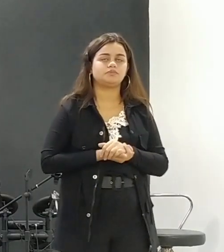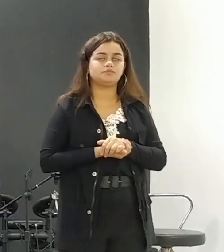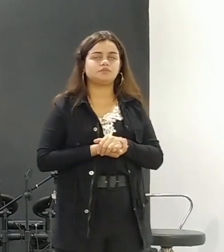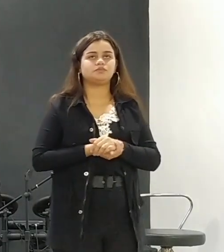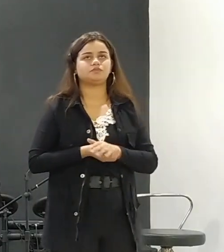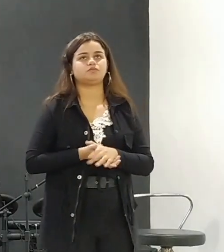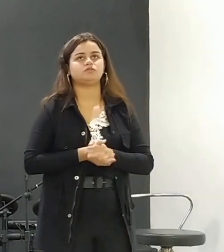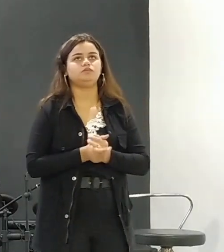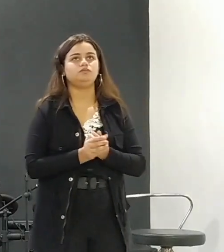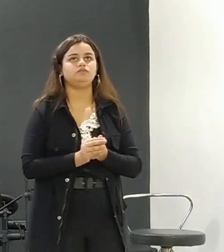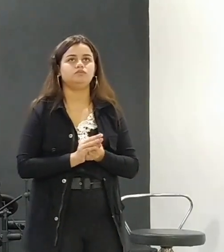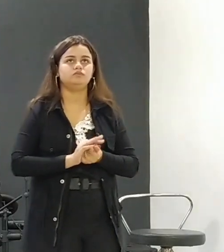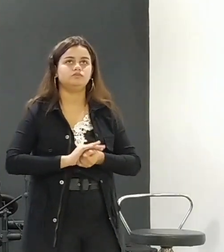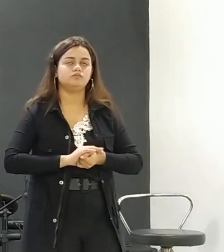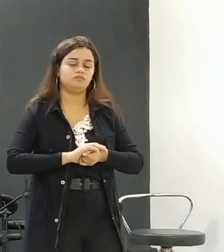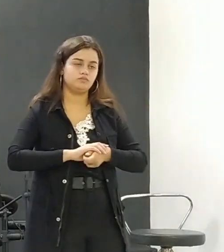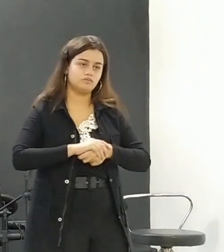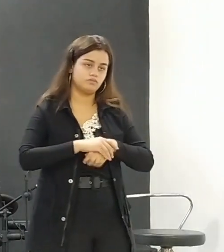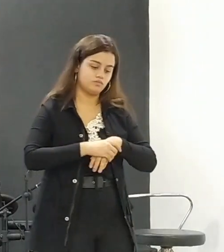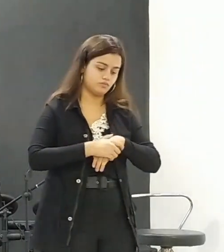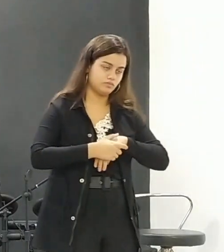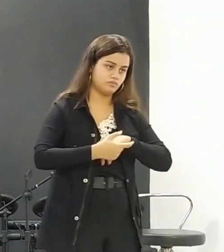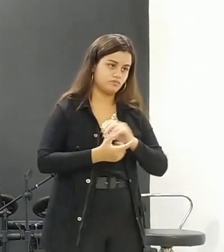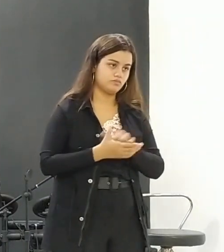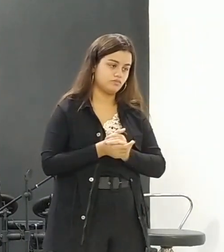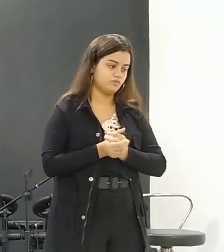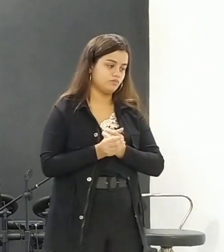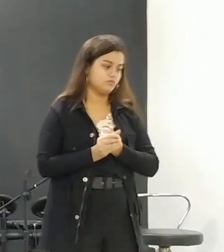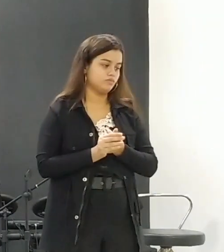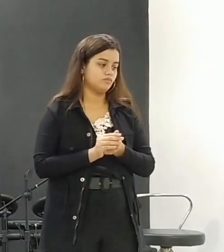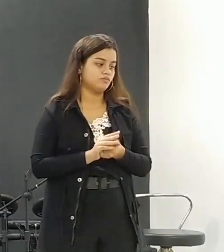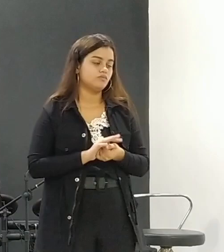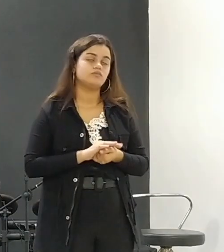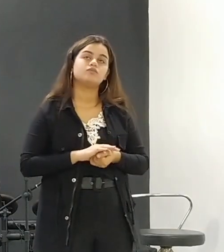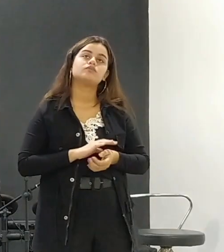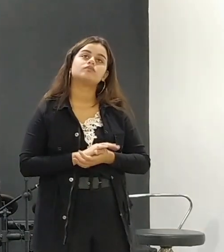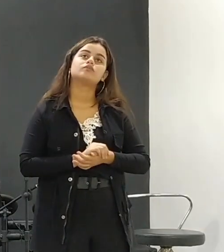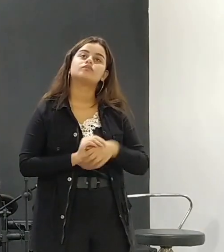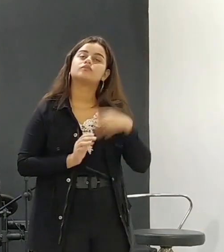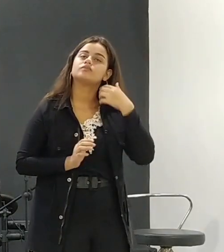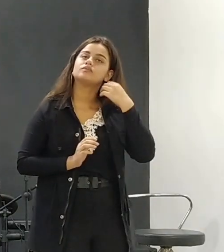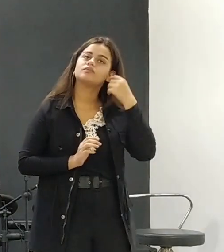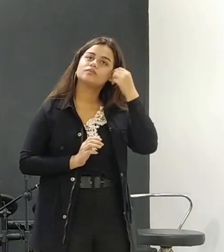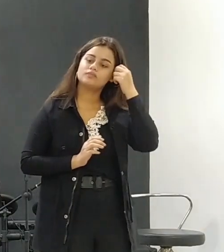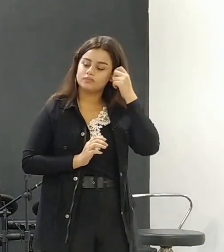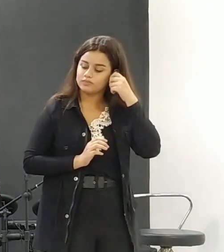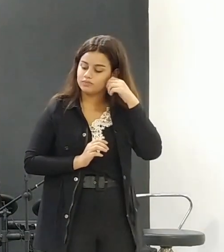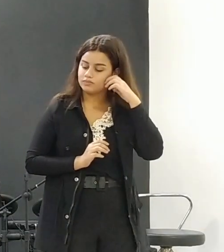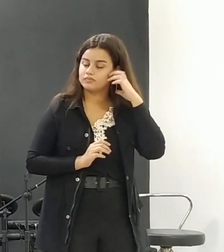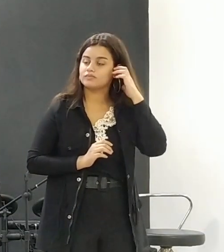versículo 12. Romanos 5, 12.